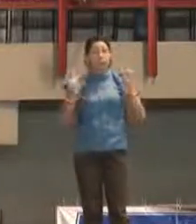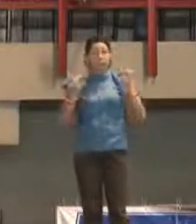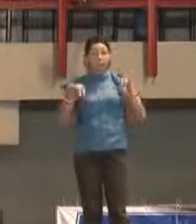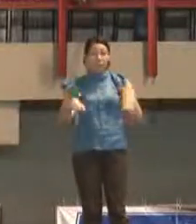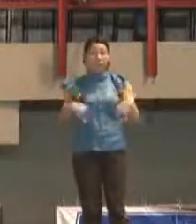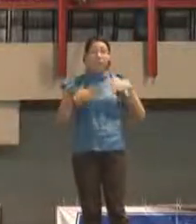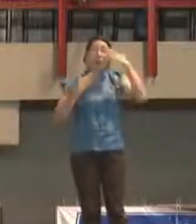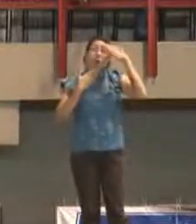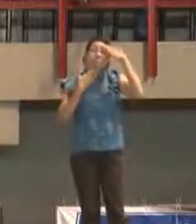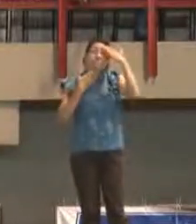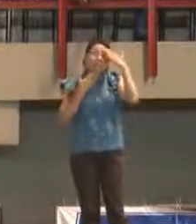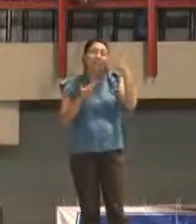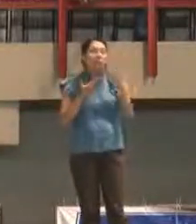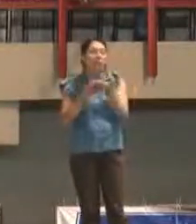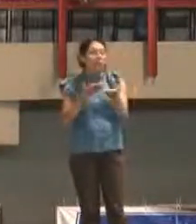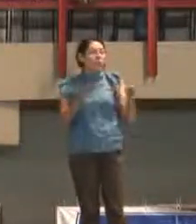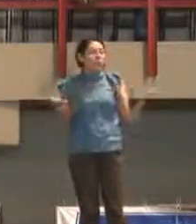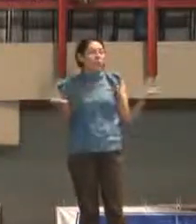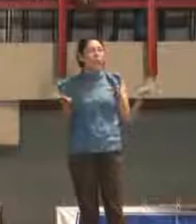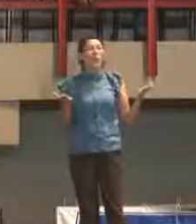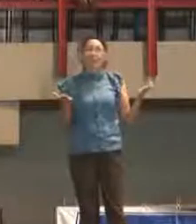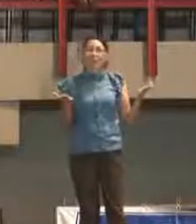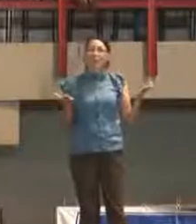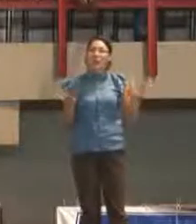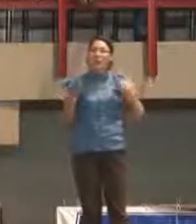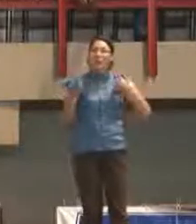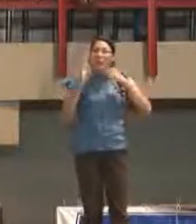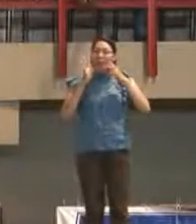aqui. Agradeço a vocês a oportunidade de ter me